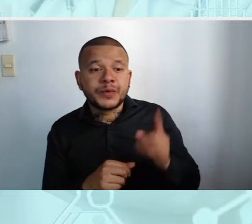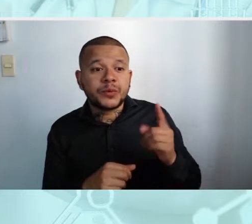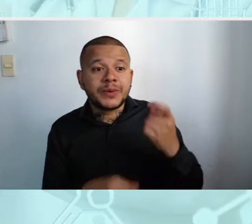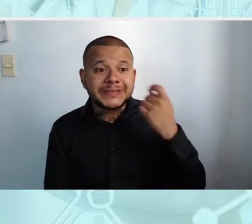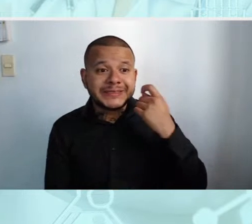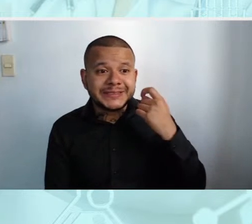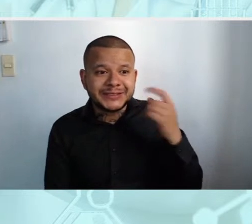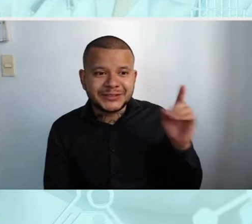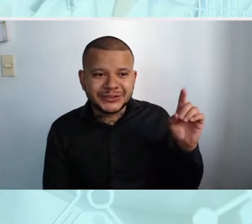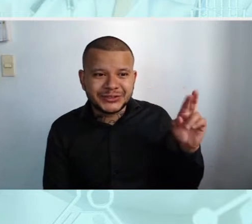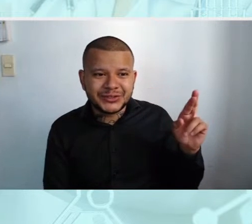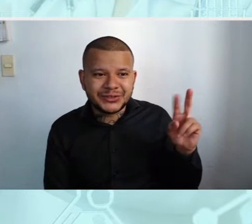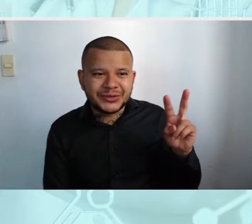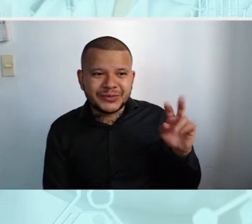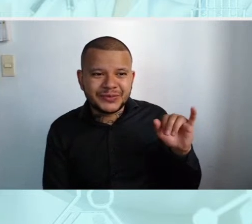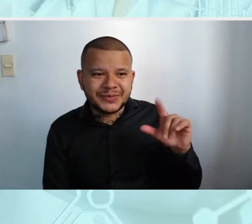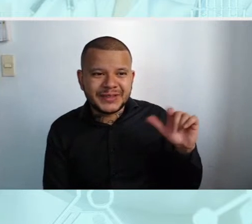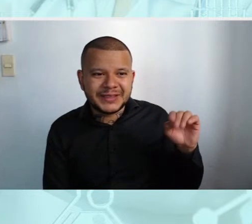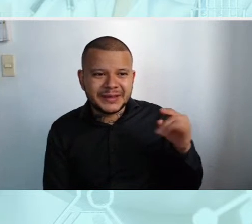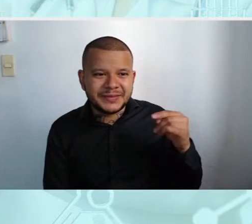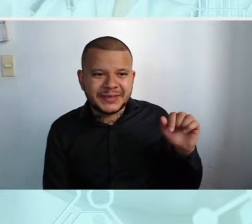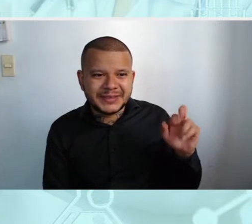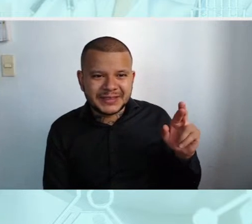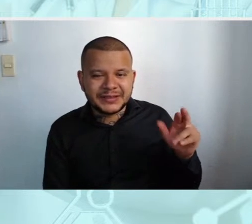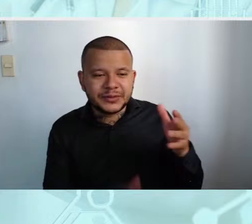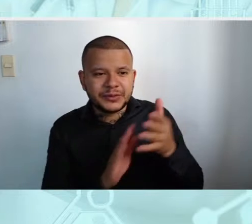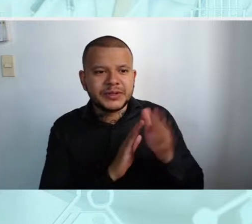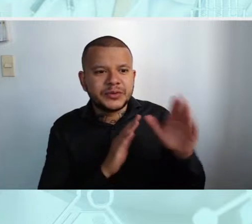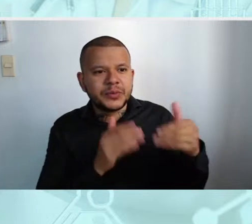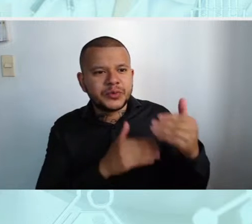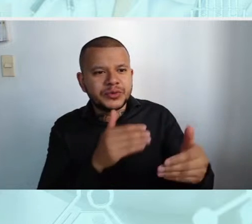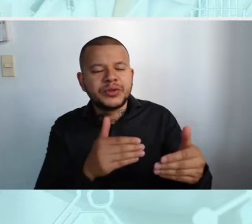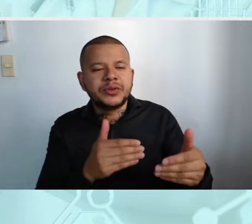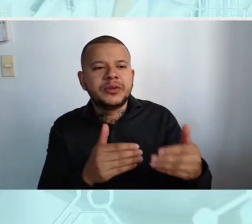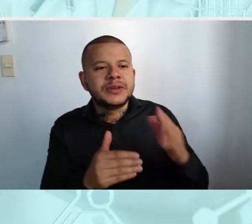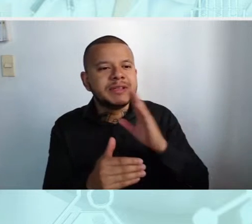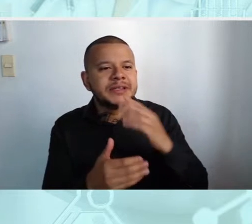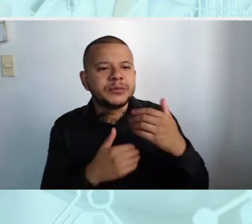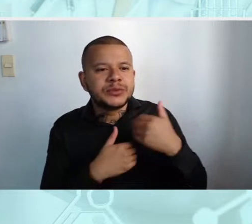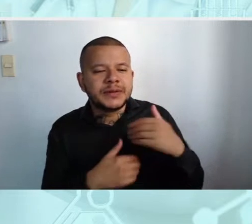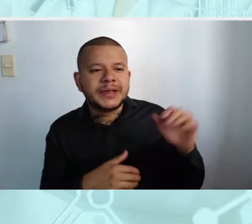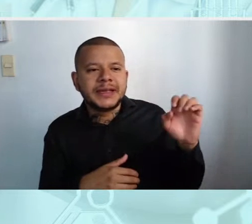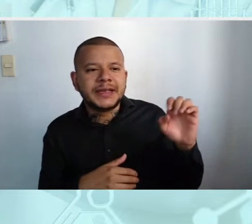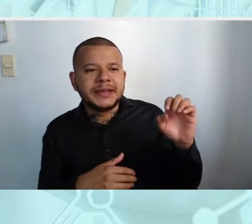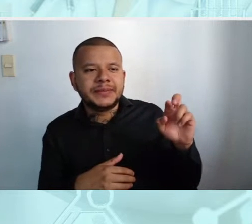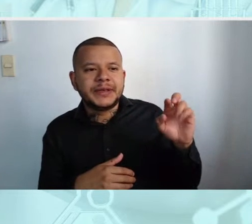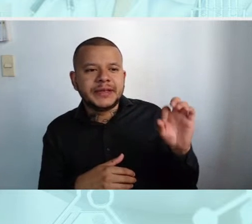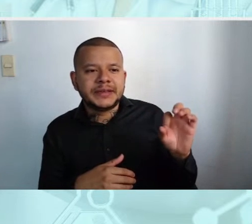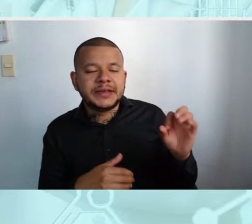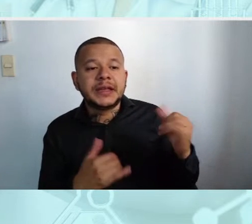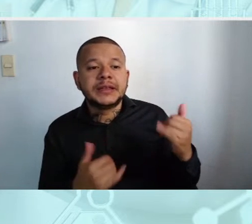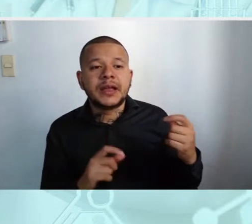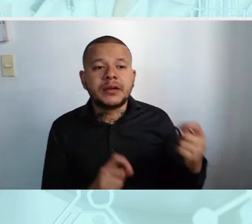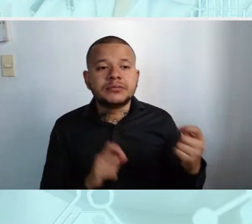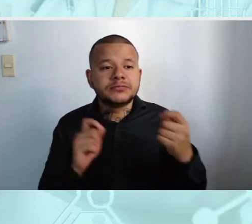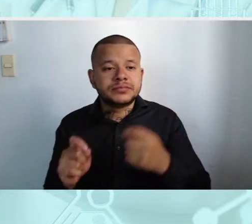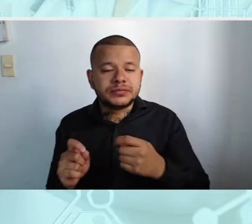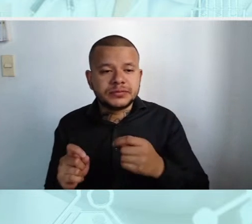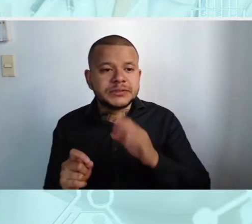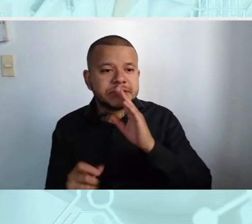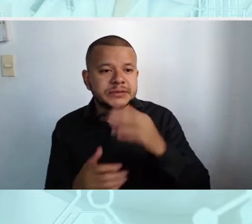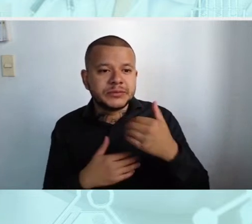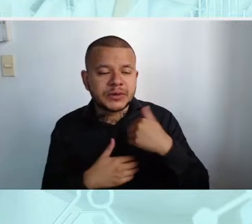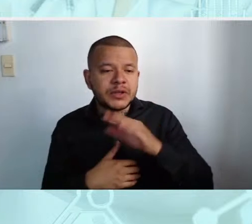doctor Villamizar, de ese proceso que lo venían manejando anteriormente las EPS y que ahora está en un rol muy importante y en cabeza de